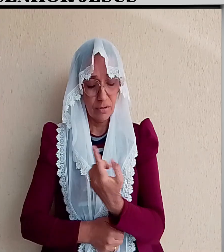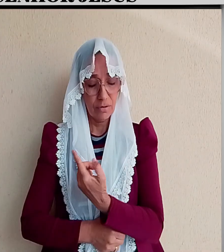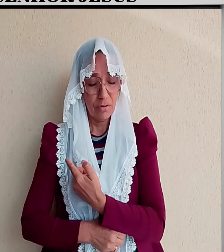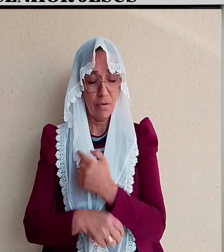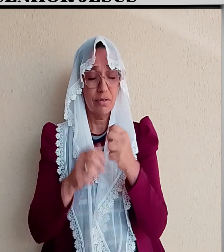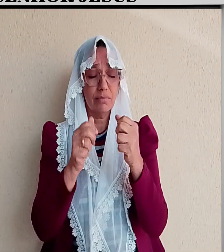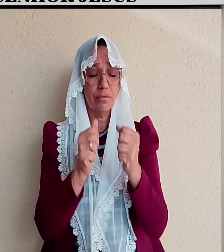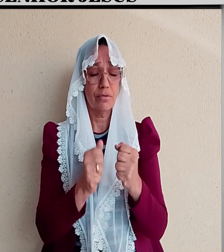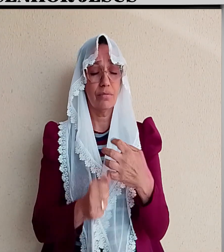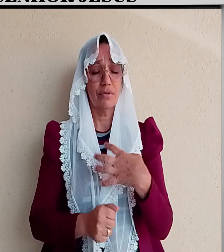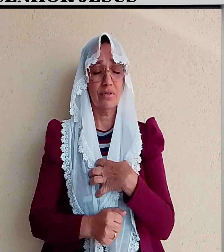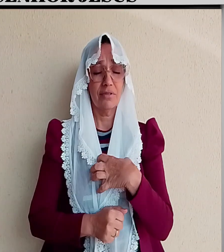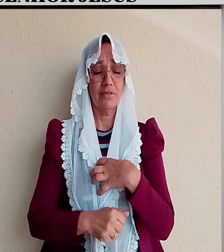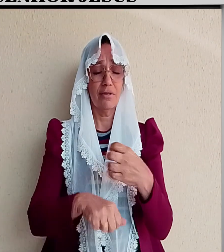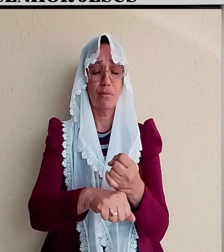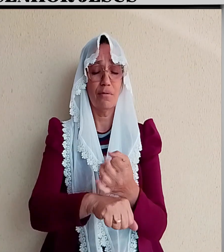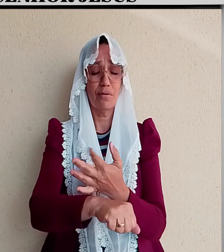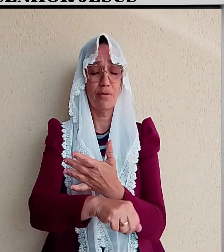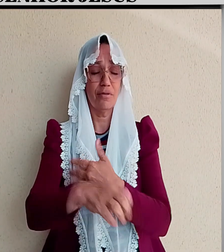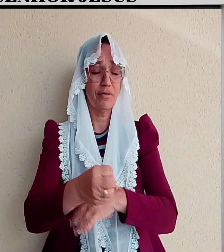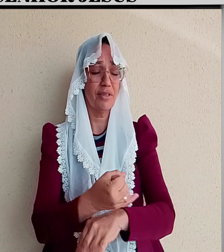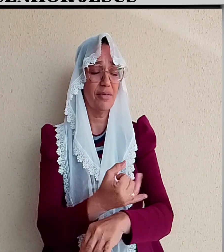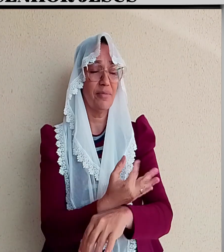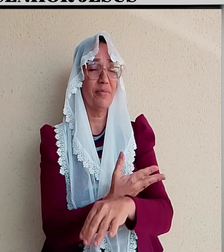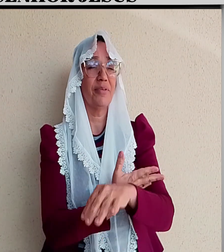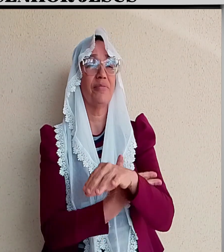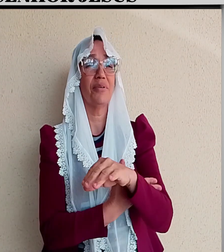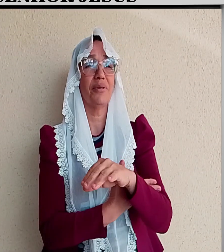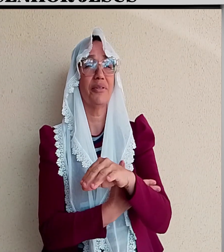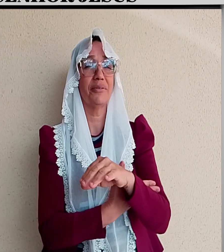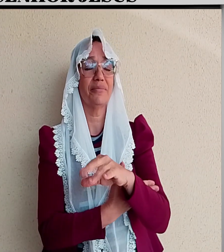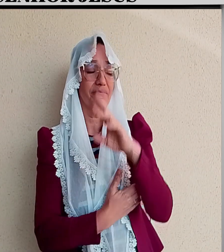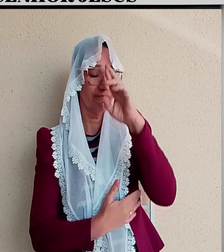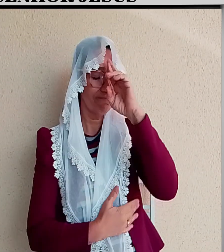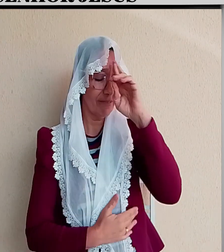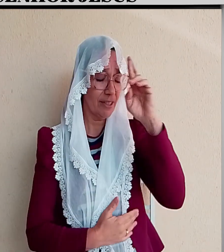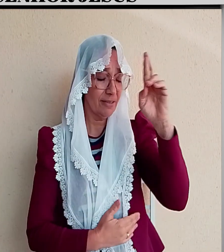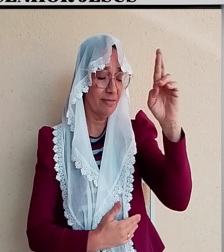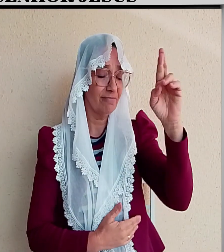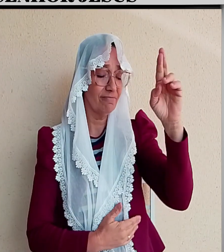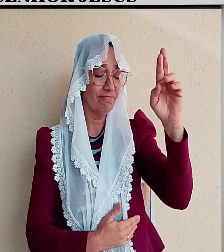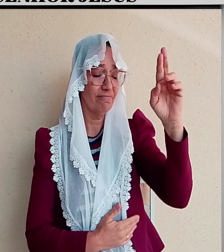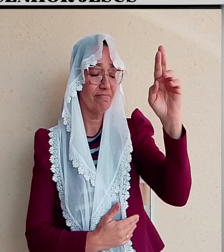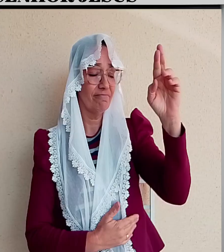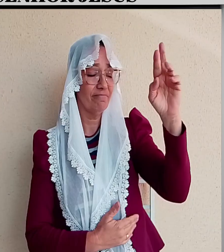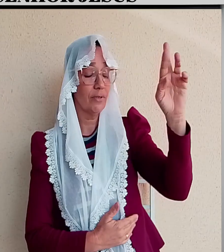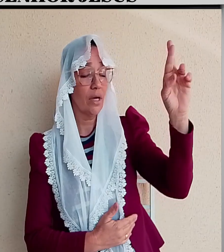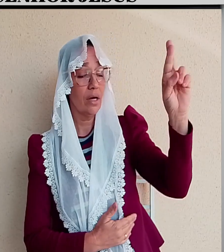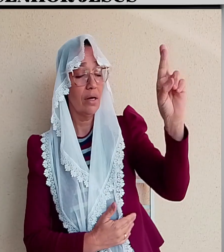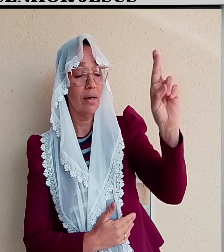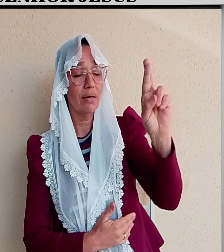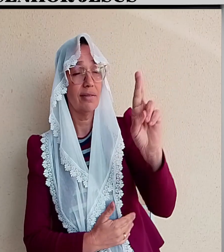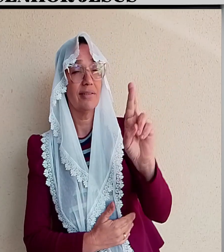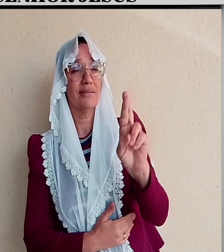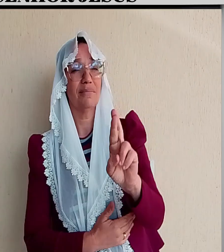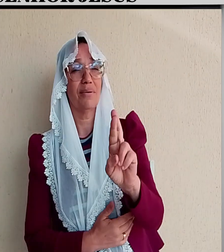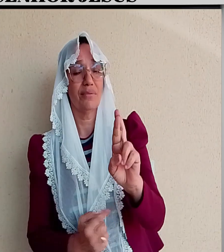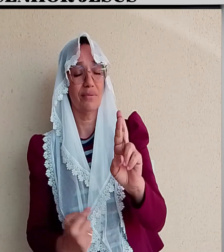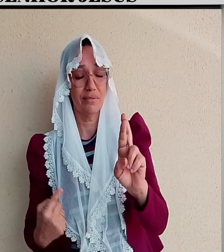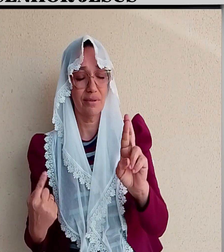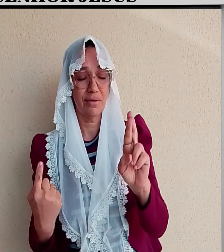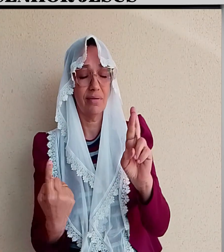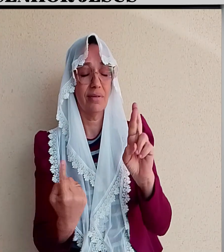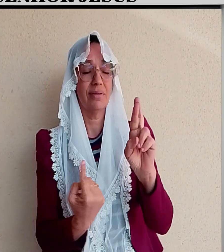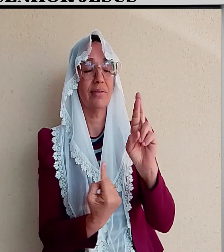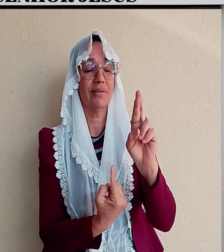teu perdão, e tu venha nos revestir daquilo que é do alto, fazendo nós cada vez mais, aleluia,